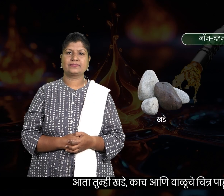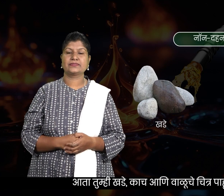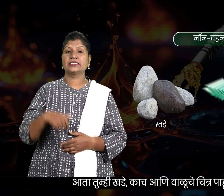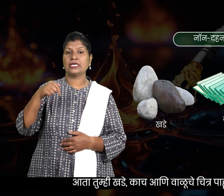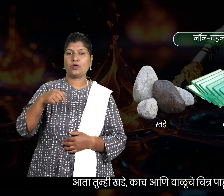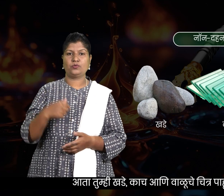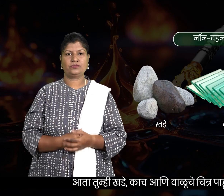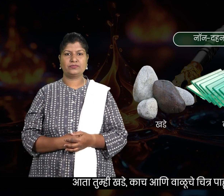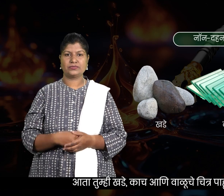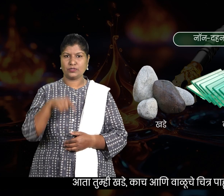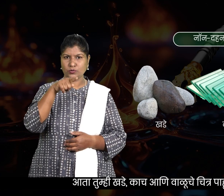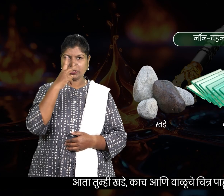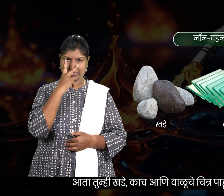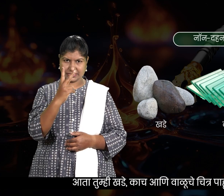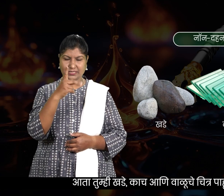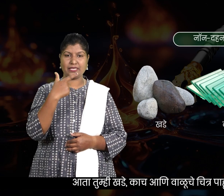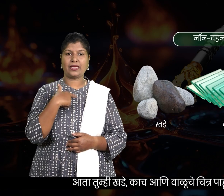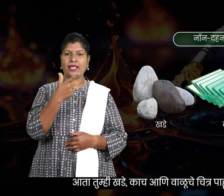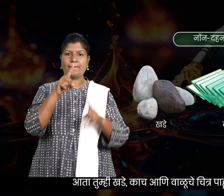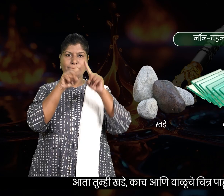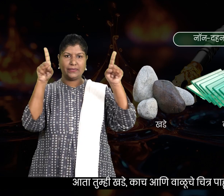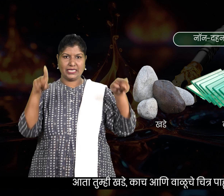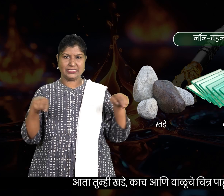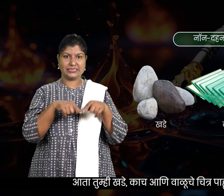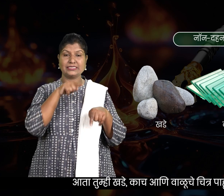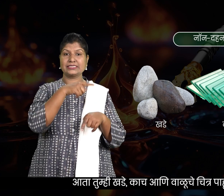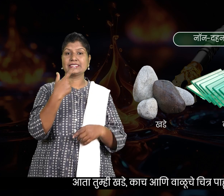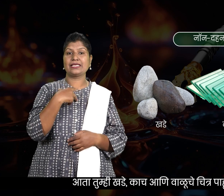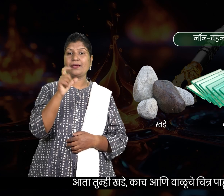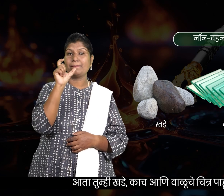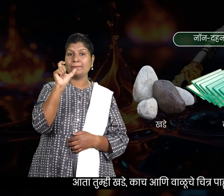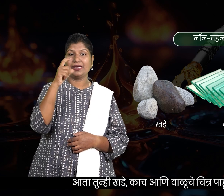आता तुमचे खडे, काच आणि वाळूचे चित्र पाहू शकता.